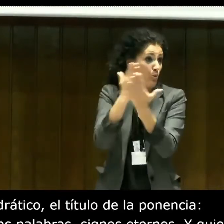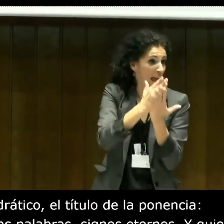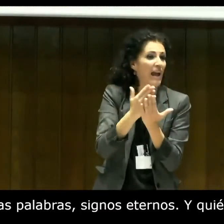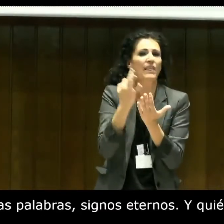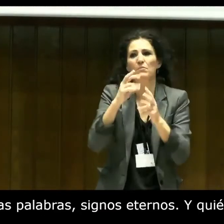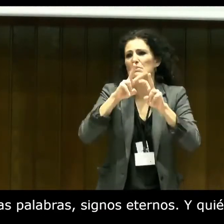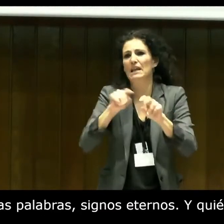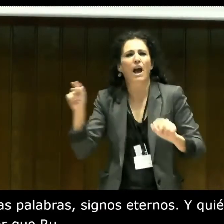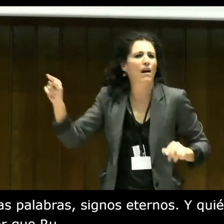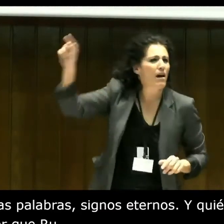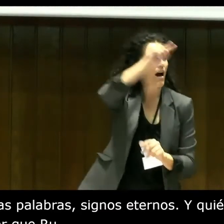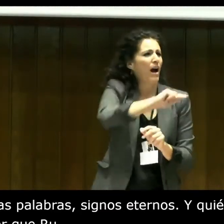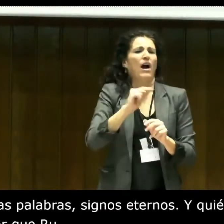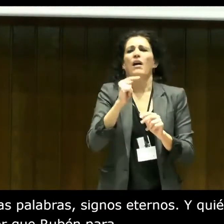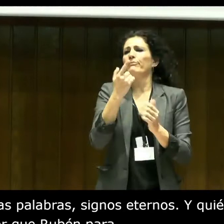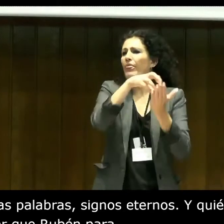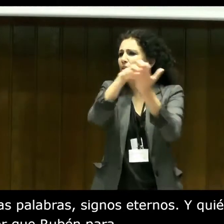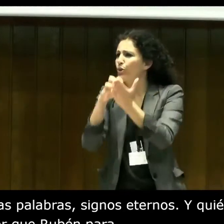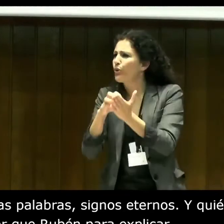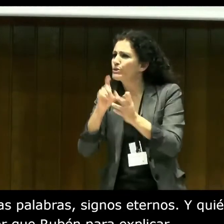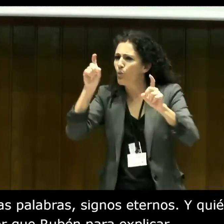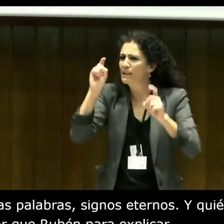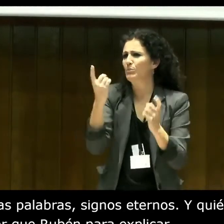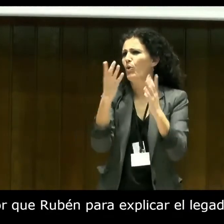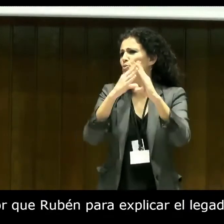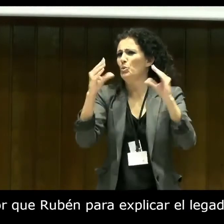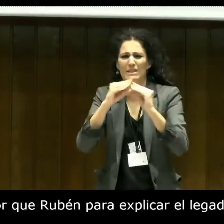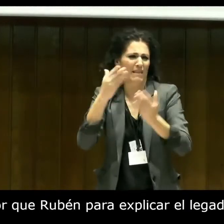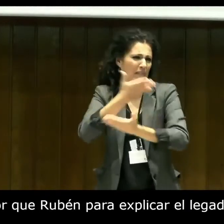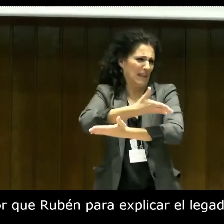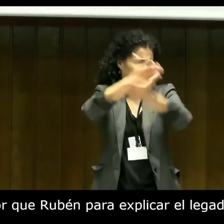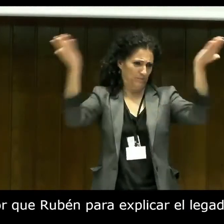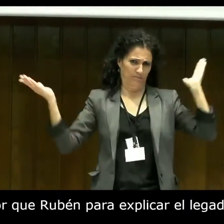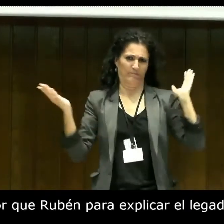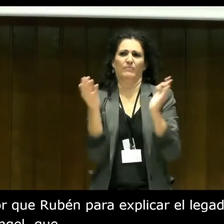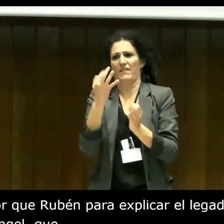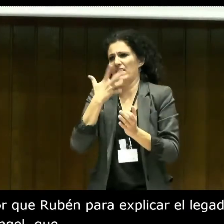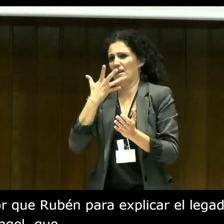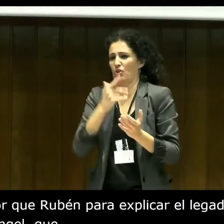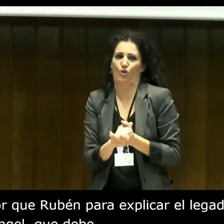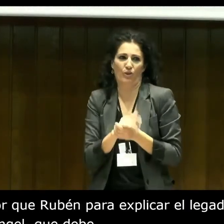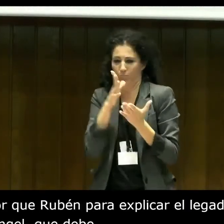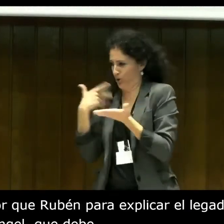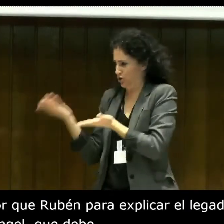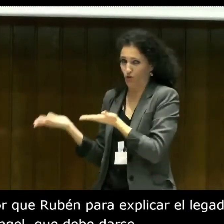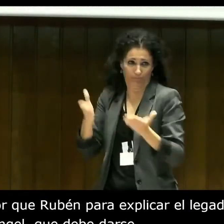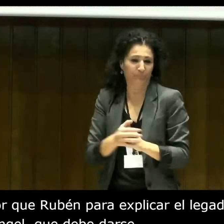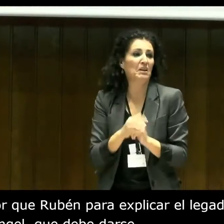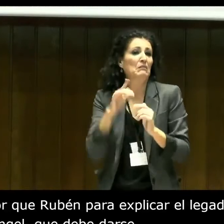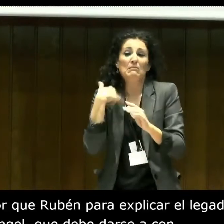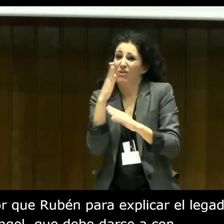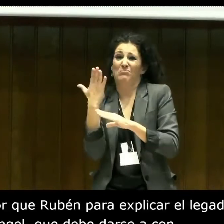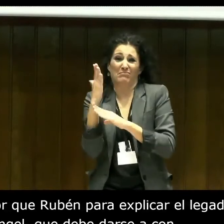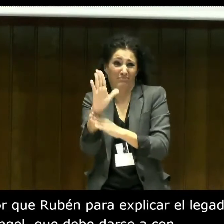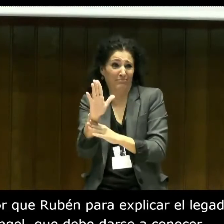difundirse, analizar, investigar y estudiar en todos los centros educativos, universidades, darlo